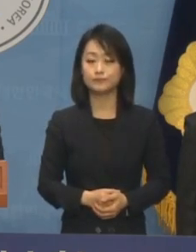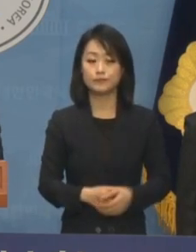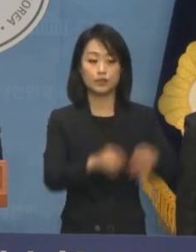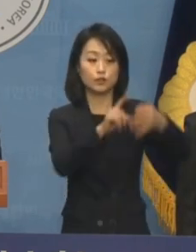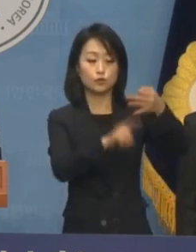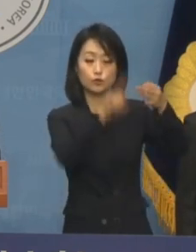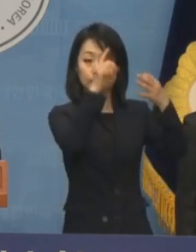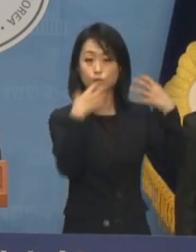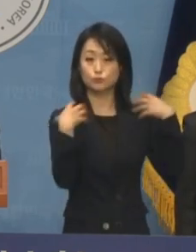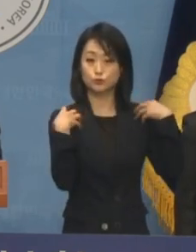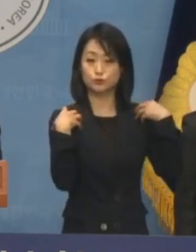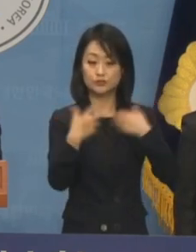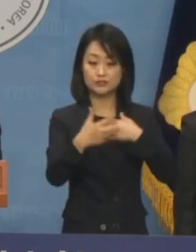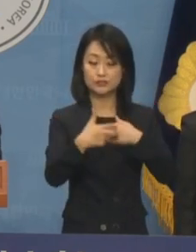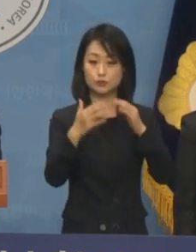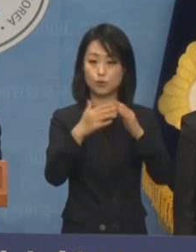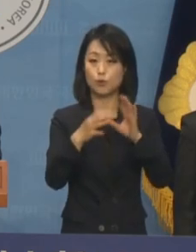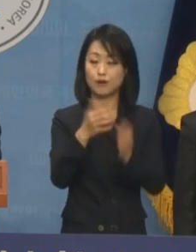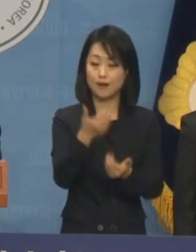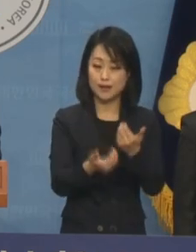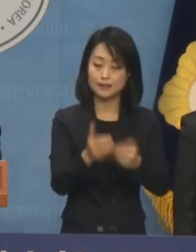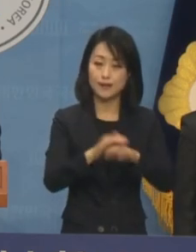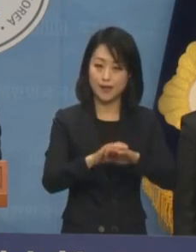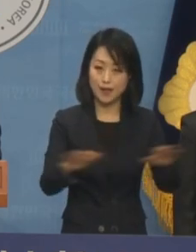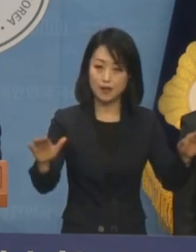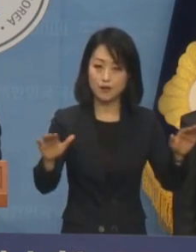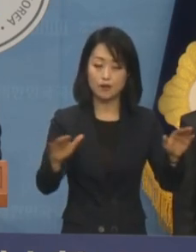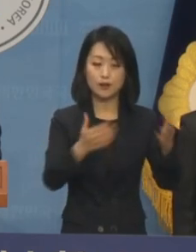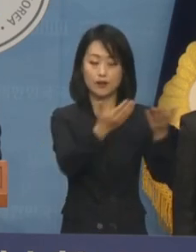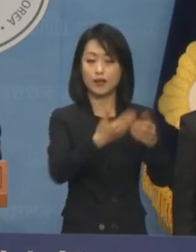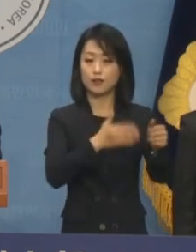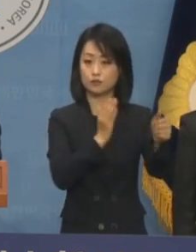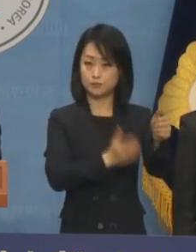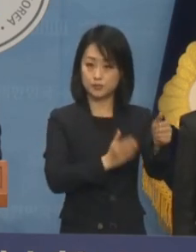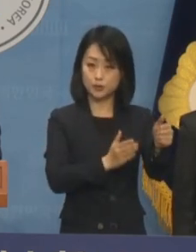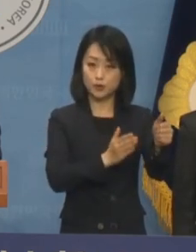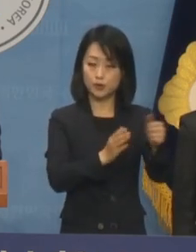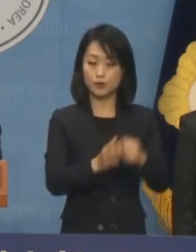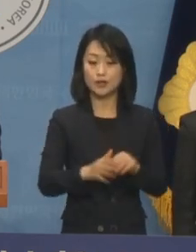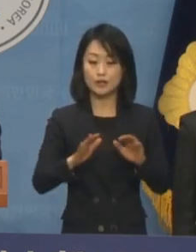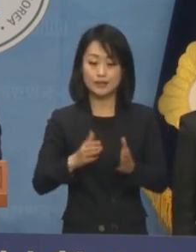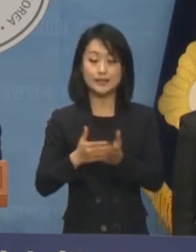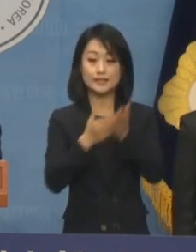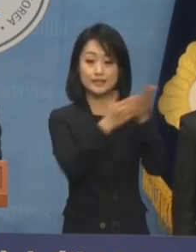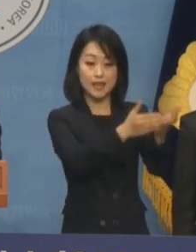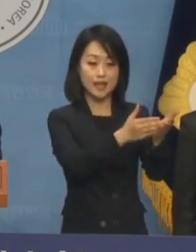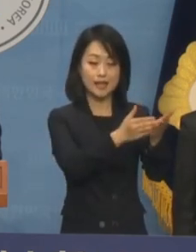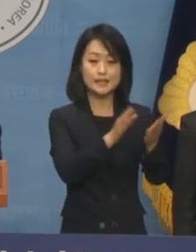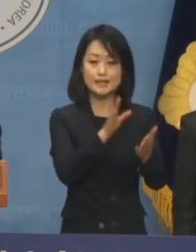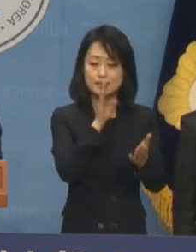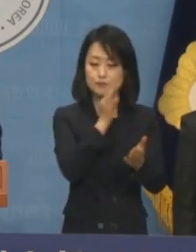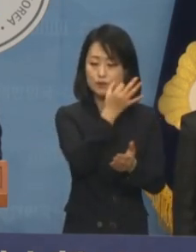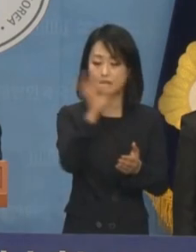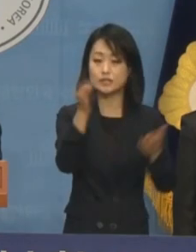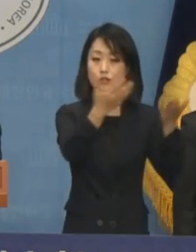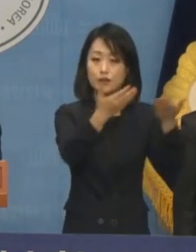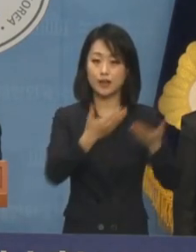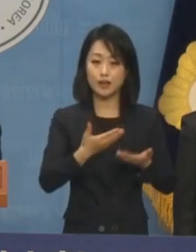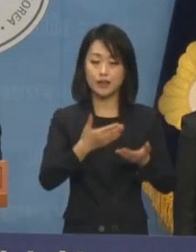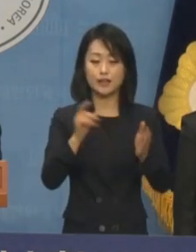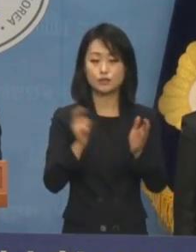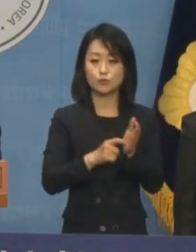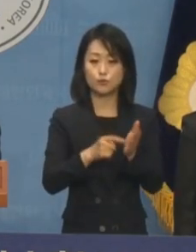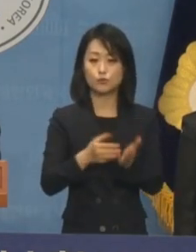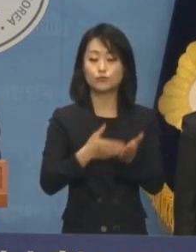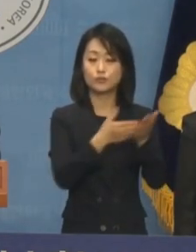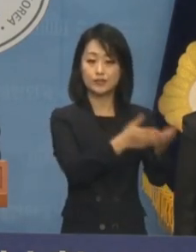윤석열 정부는 의료 공백, 의정 갈등의 정상화를 위해 위 제안들을 진정성 있게 수용하기를